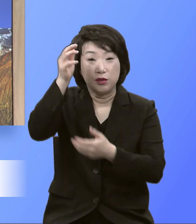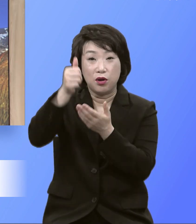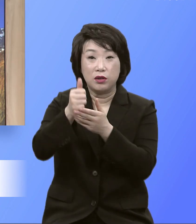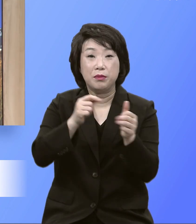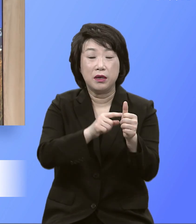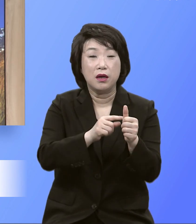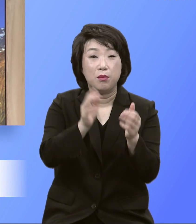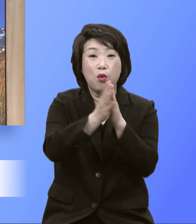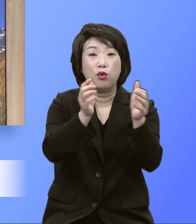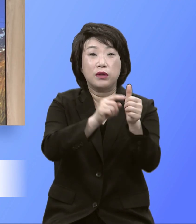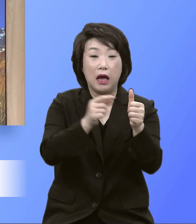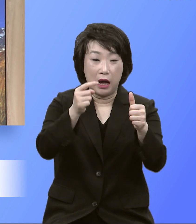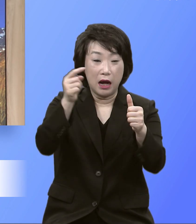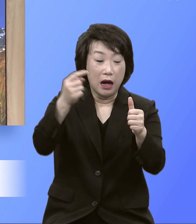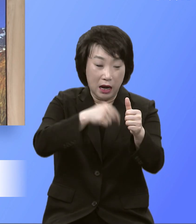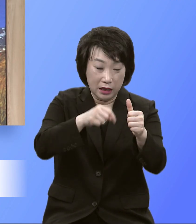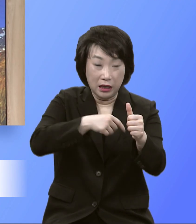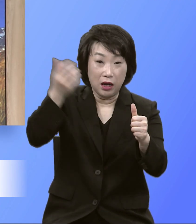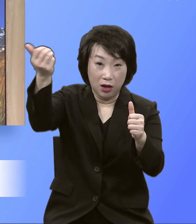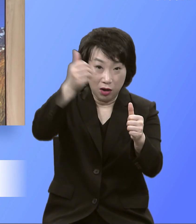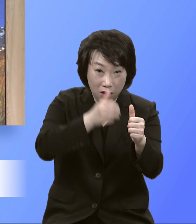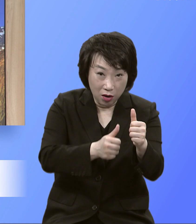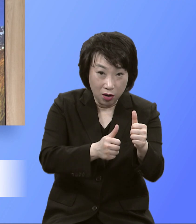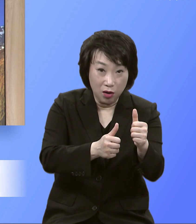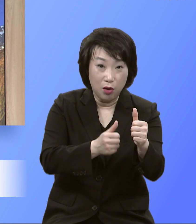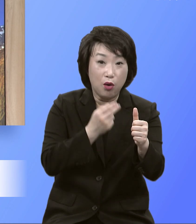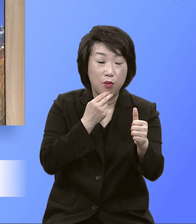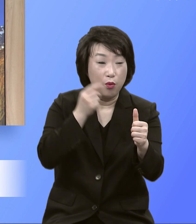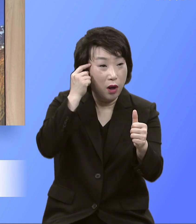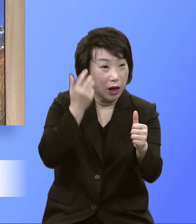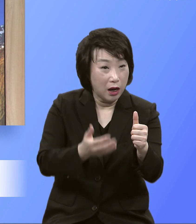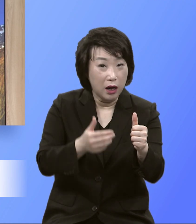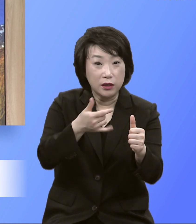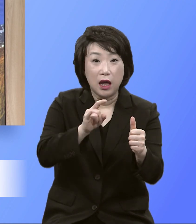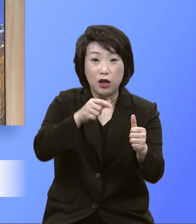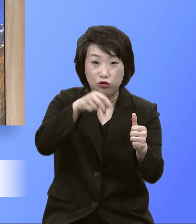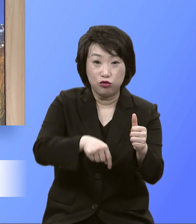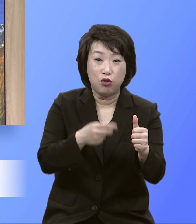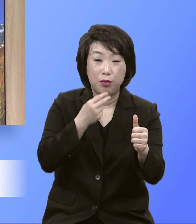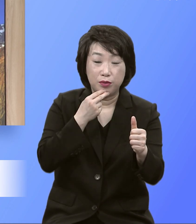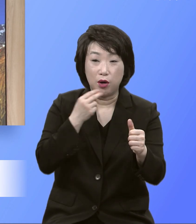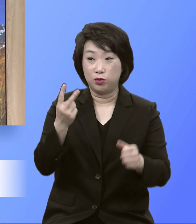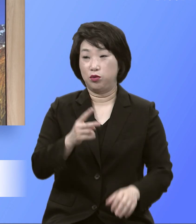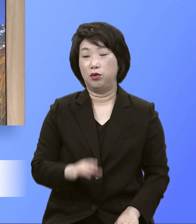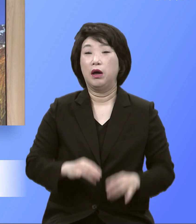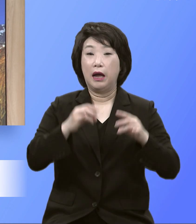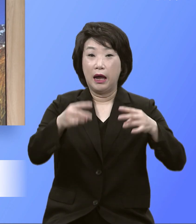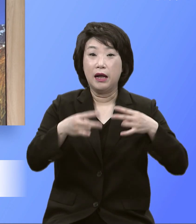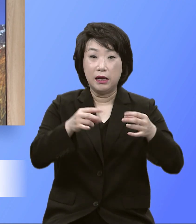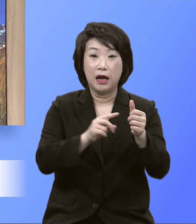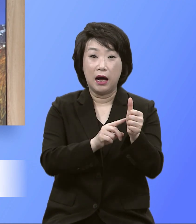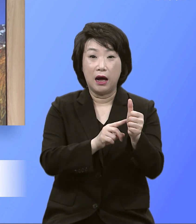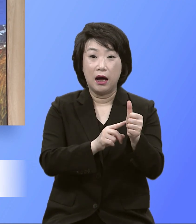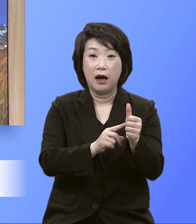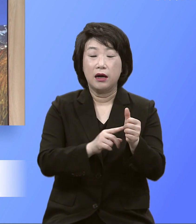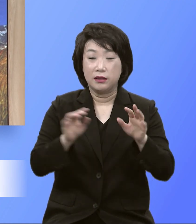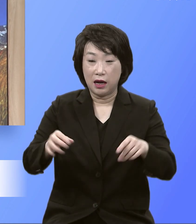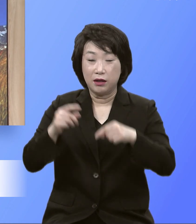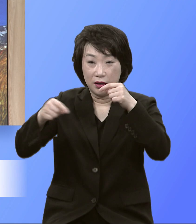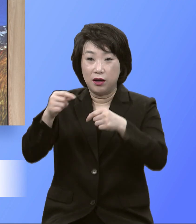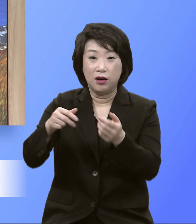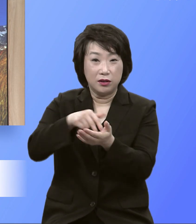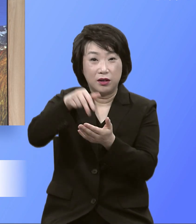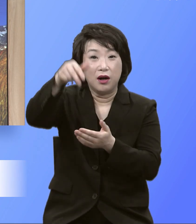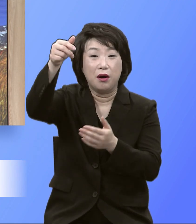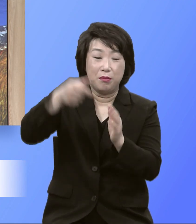성령이 그 속에 내주하지 않게 했는가? 예, 엘리야같이 그렇게 병고를 타고